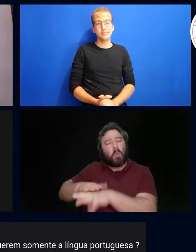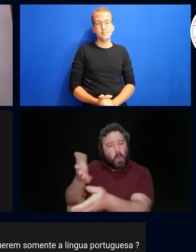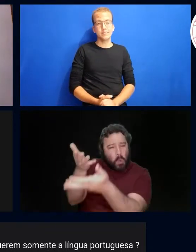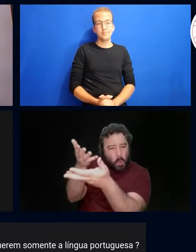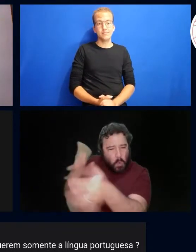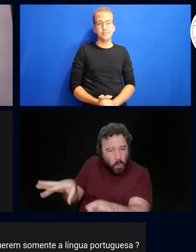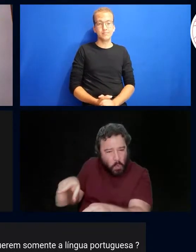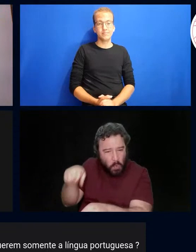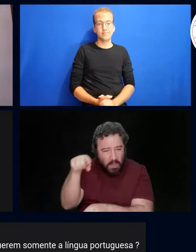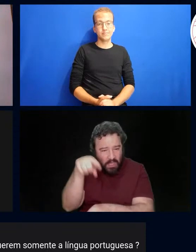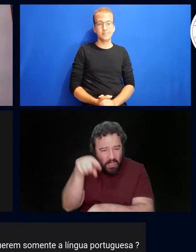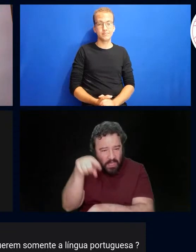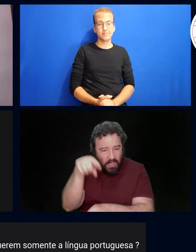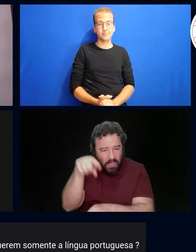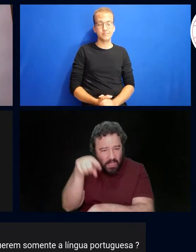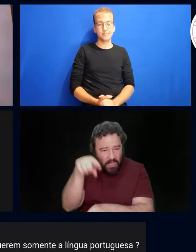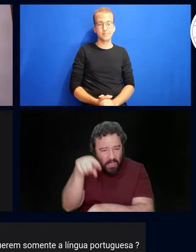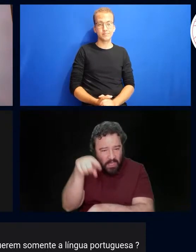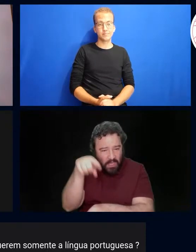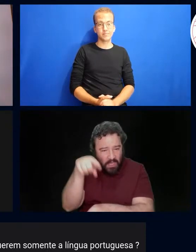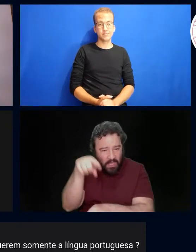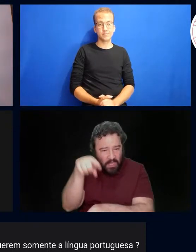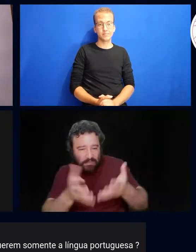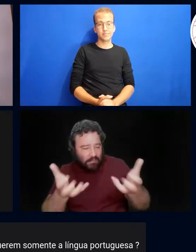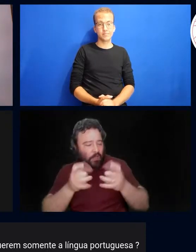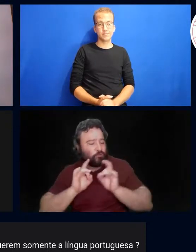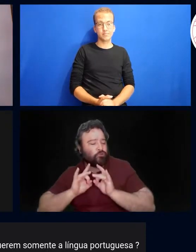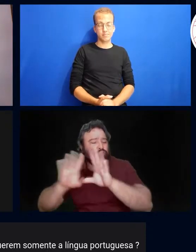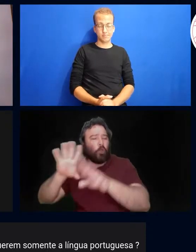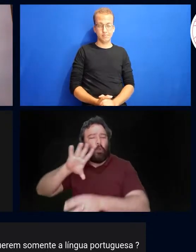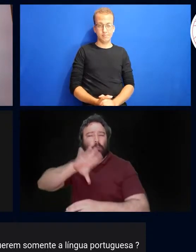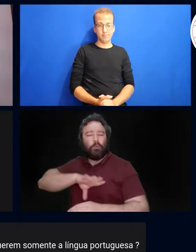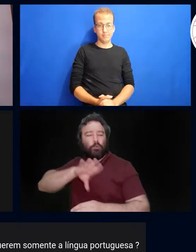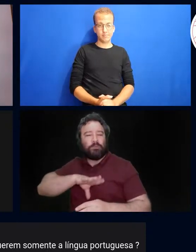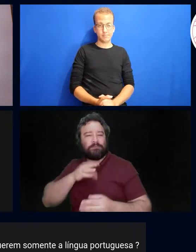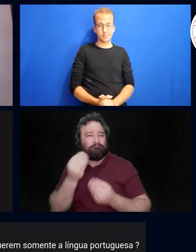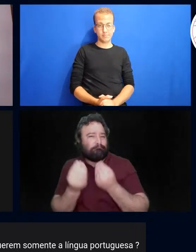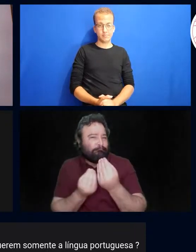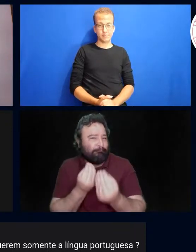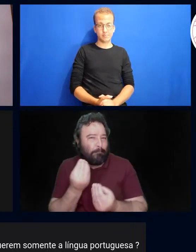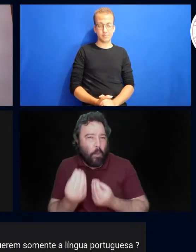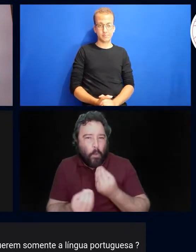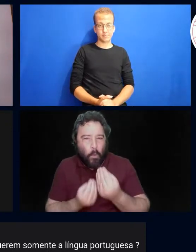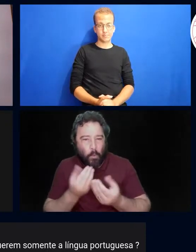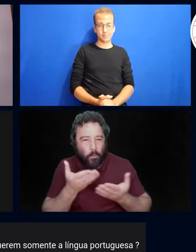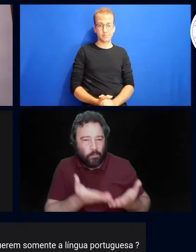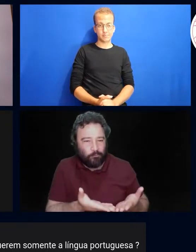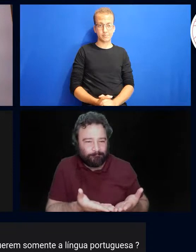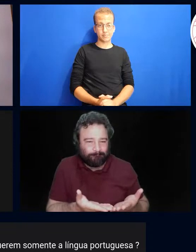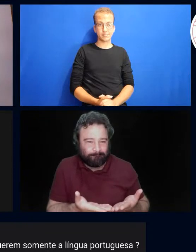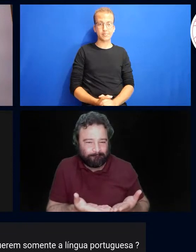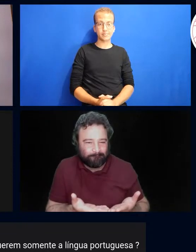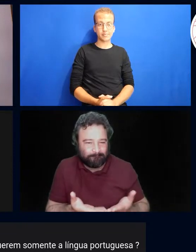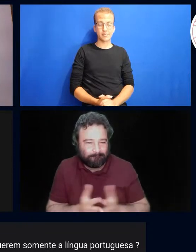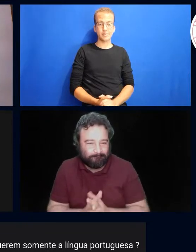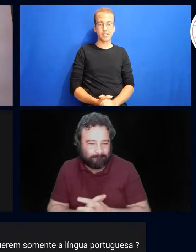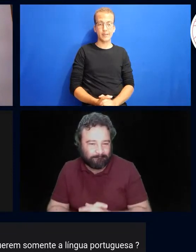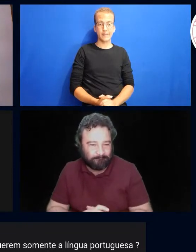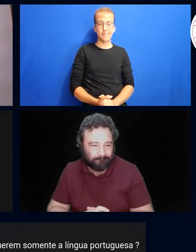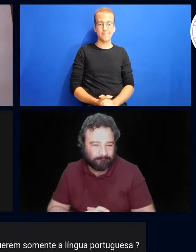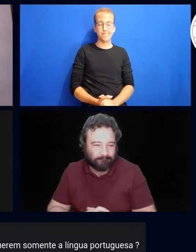Juliana. Quando os pais eles não querem que os filhos aprendam a Libra, somente a língua